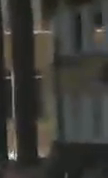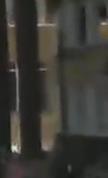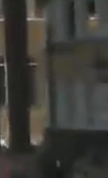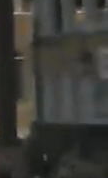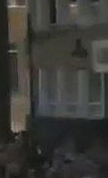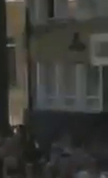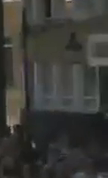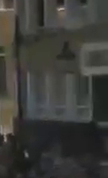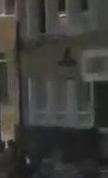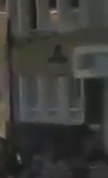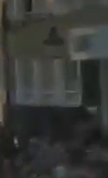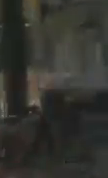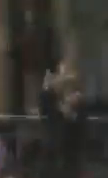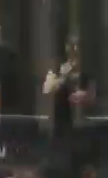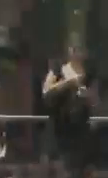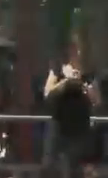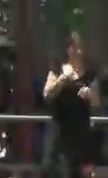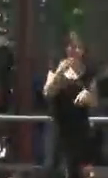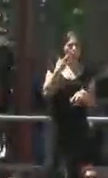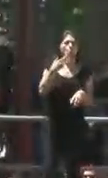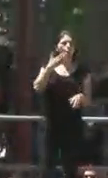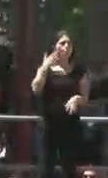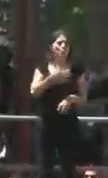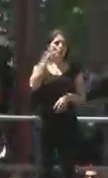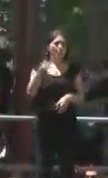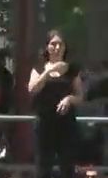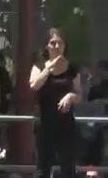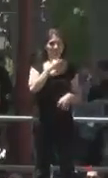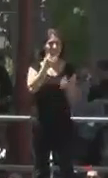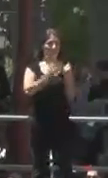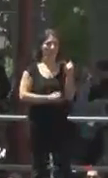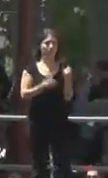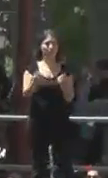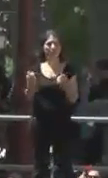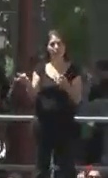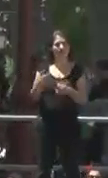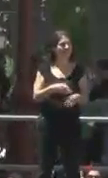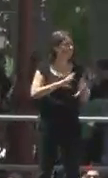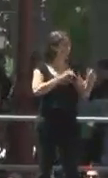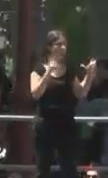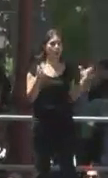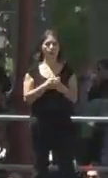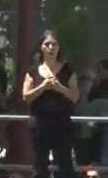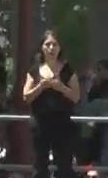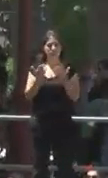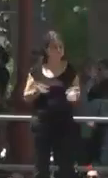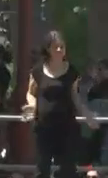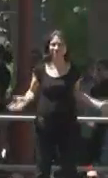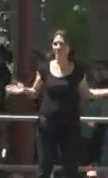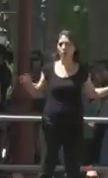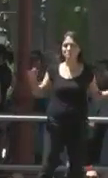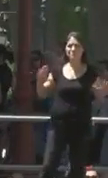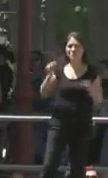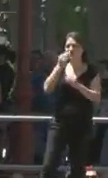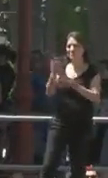Dicía ao principio que era un orgullo e unha satisfacción recibir a este equipazo aquí. E, por tanto, tamén